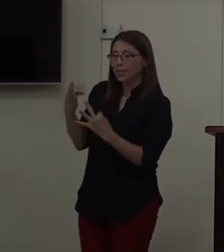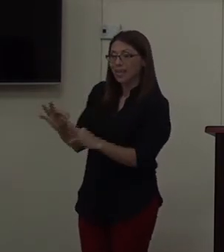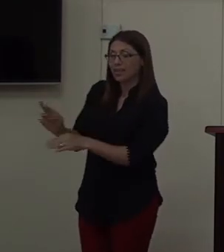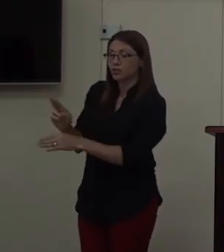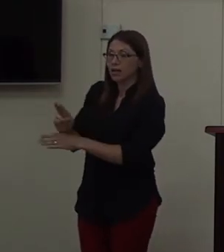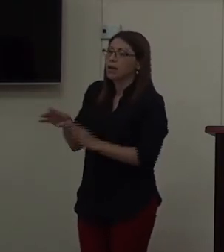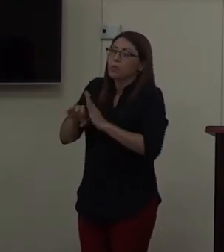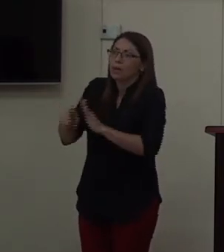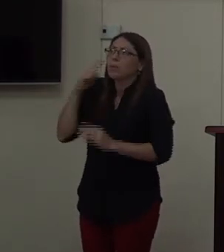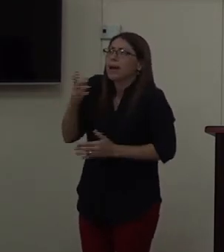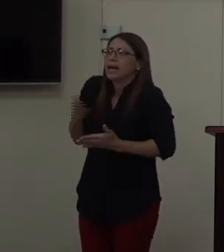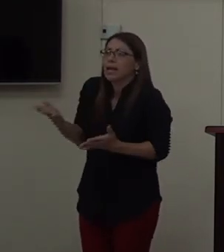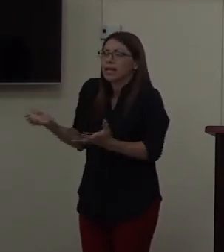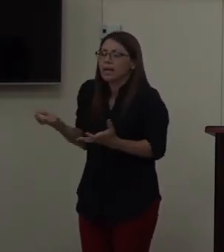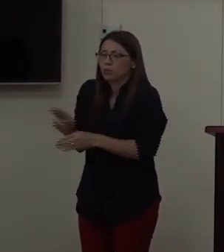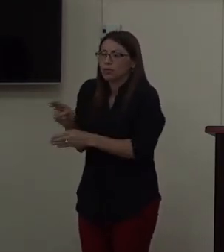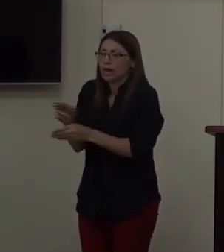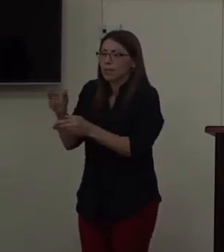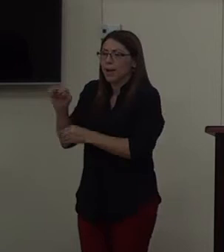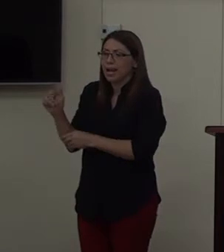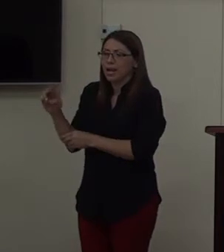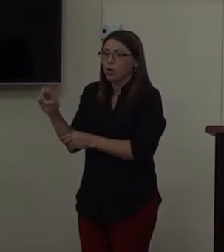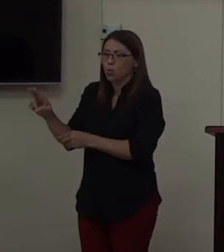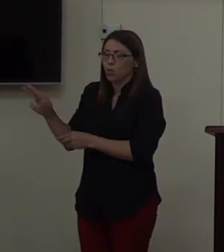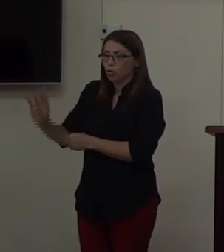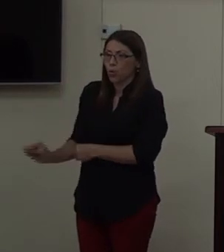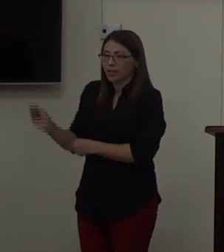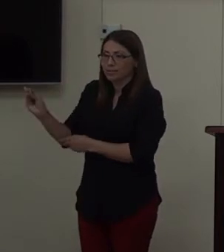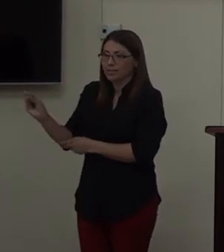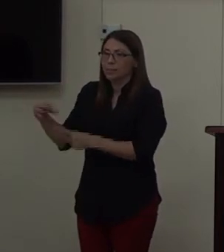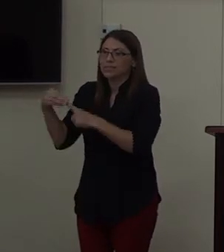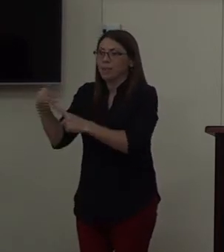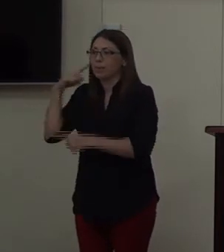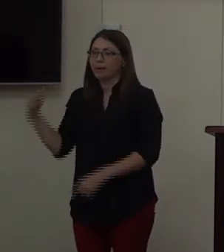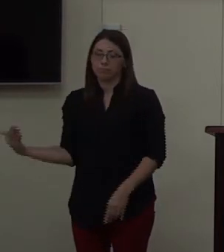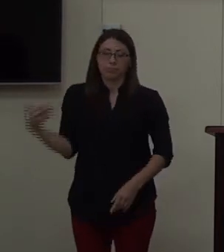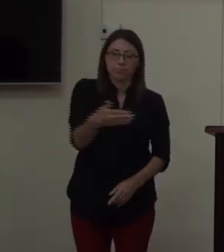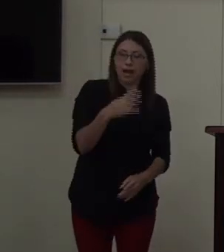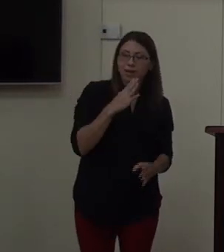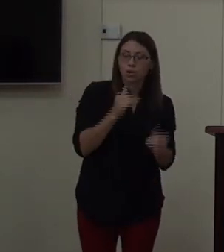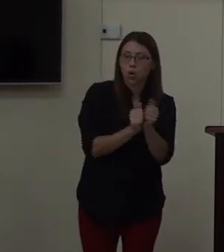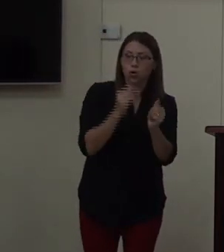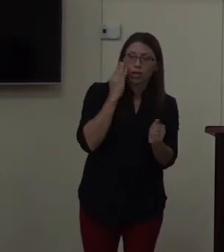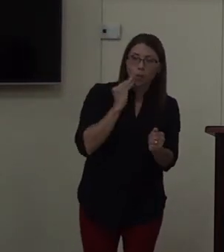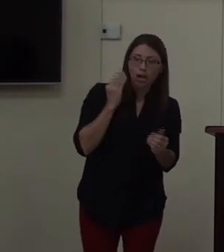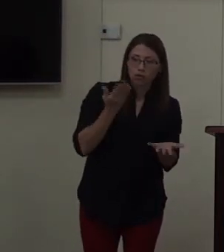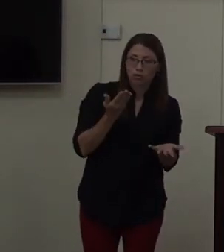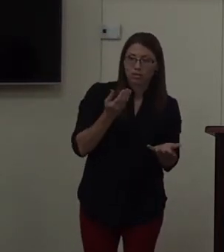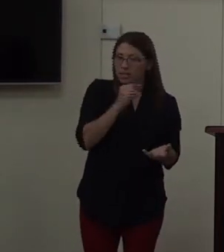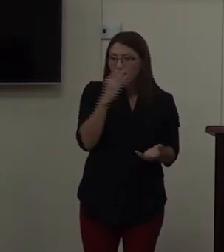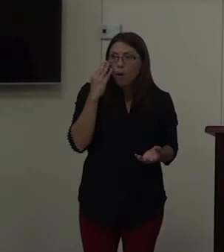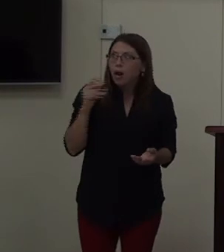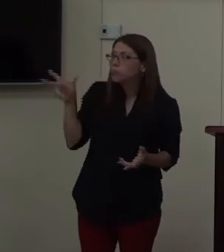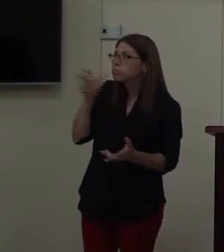los jóvenes usar el maleco? Una de las funciones principales es para ir a hablar con los abuelos. Y si el abuelo no lo entendió,